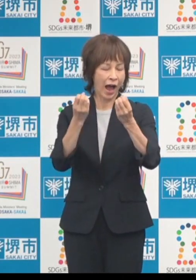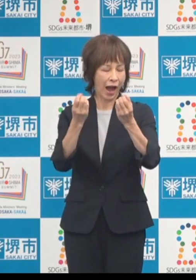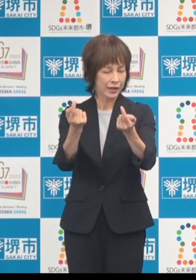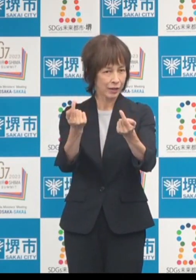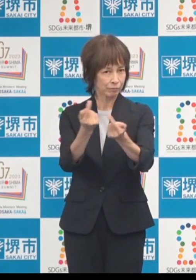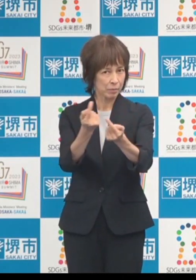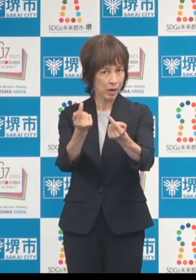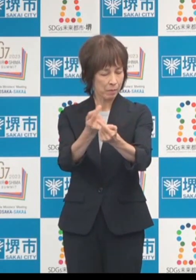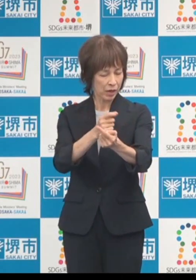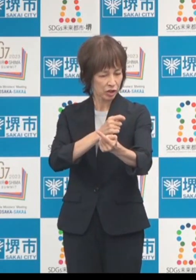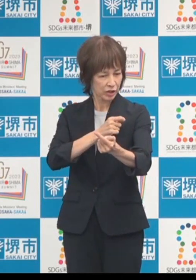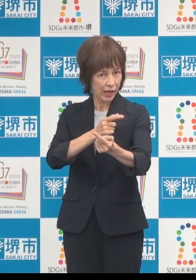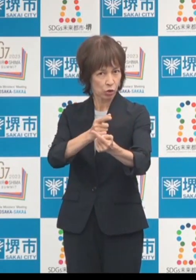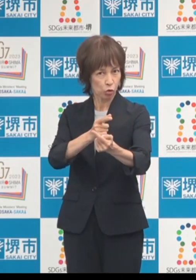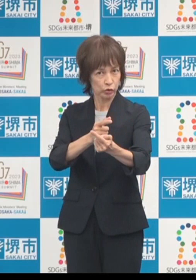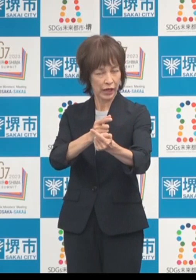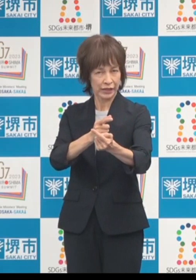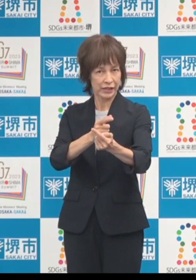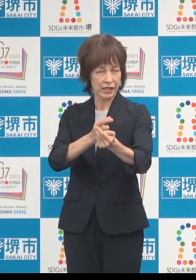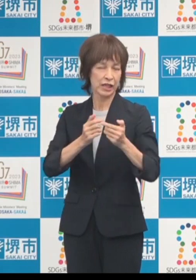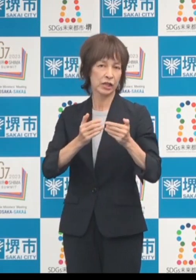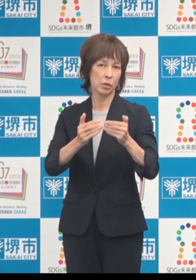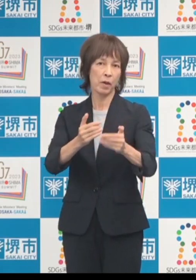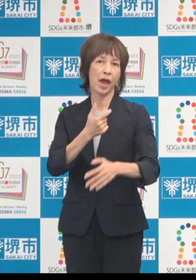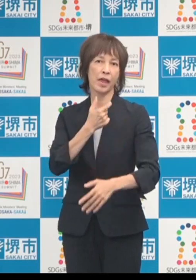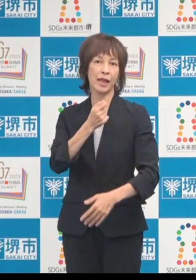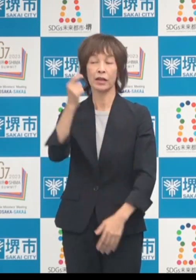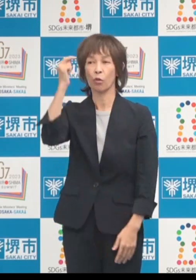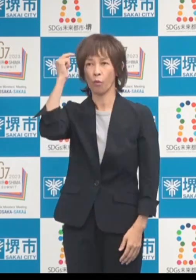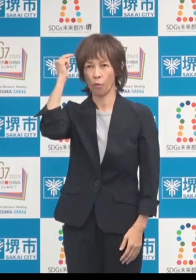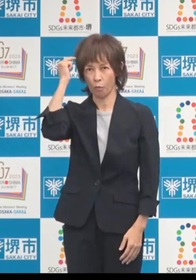積極的に挑戦したいと考えております。